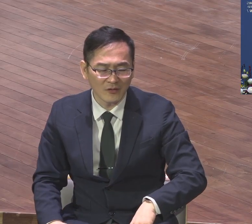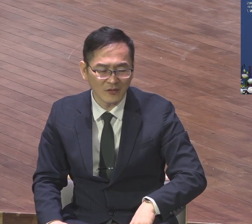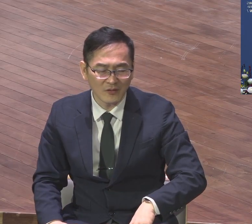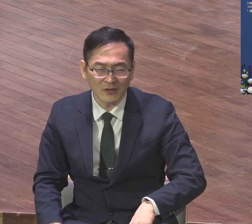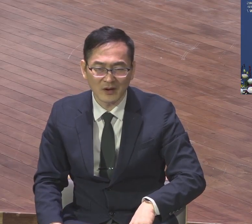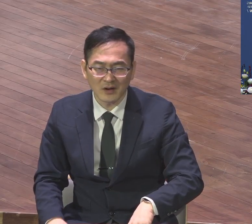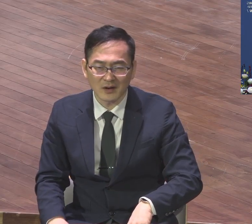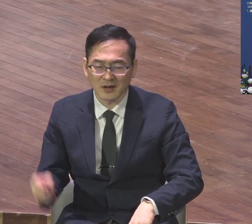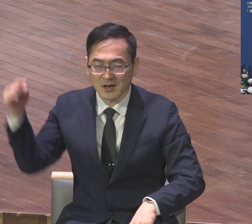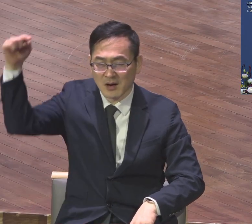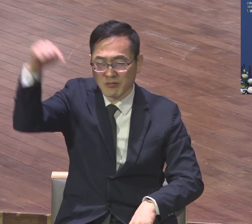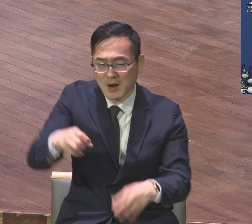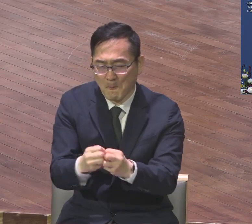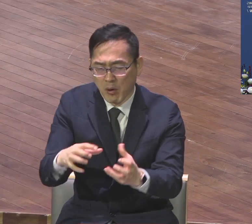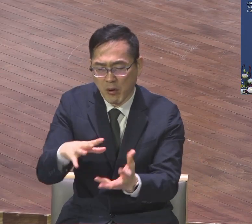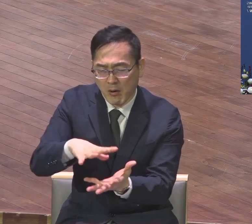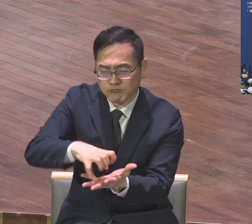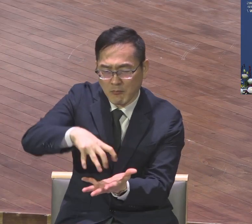핵폭탄.